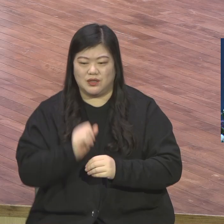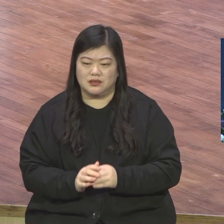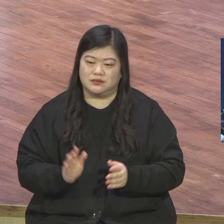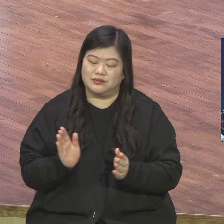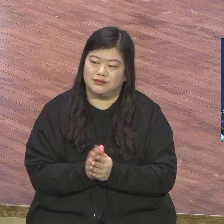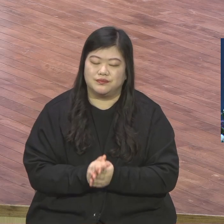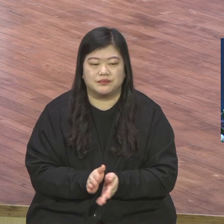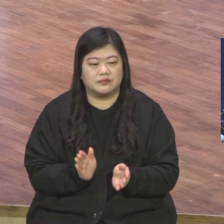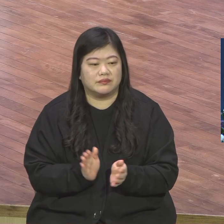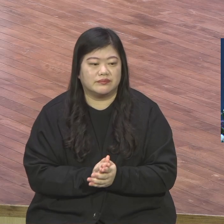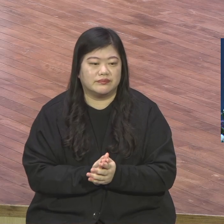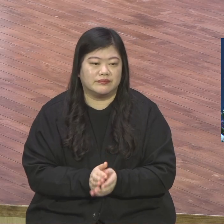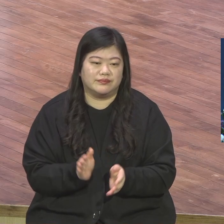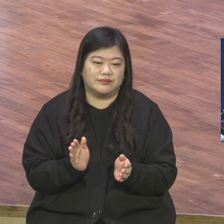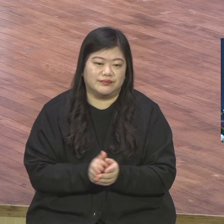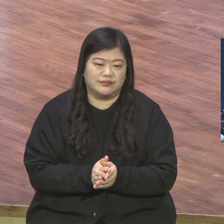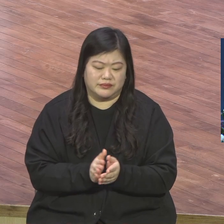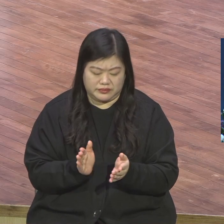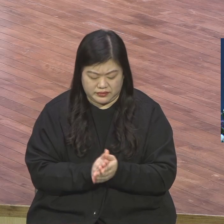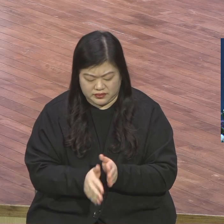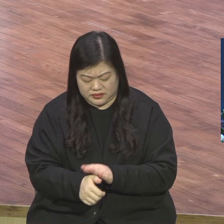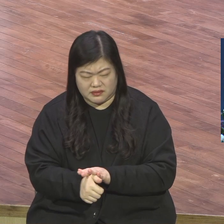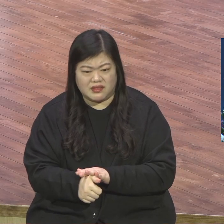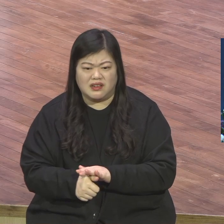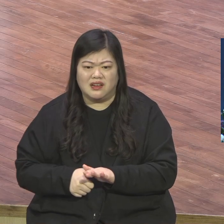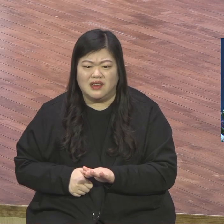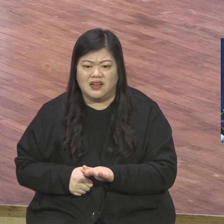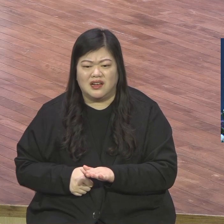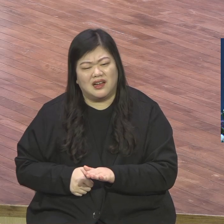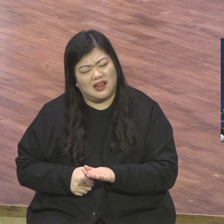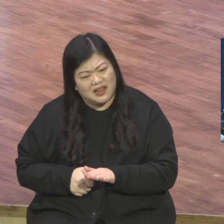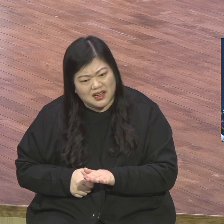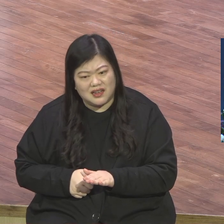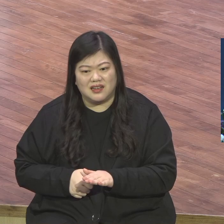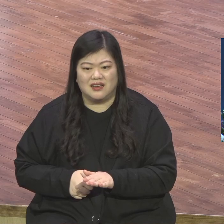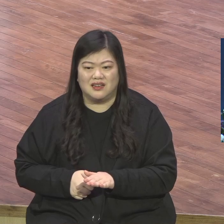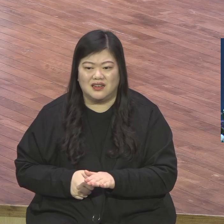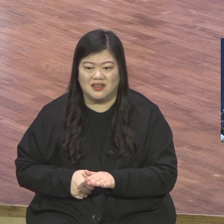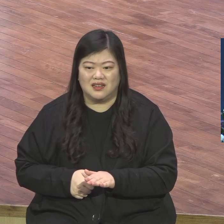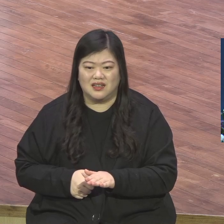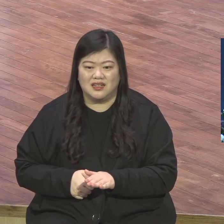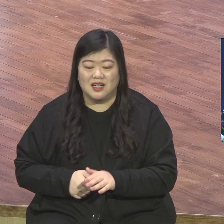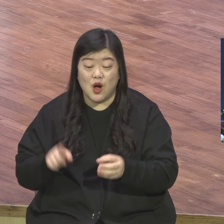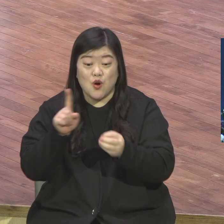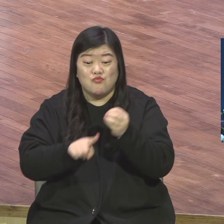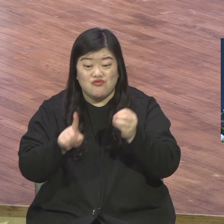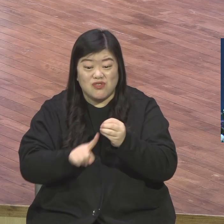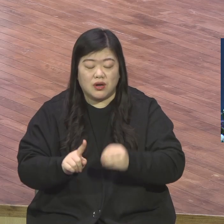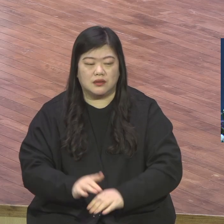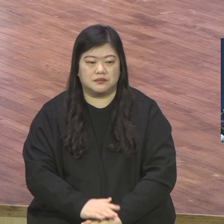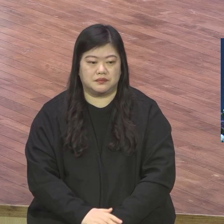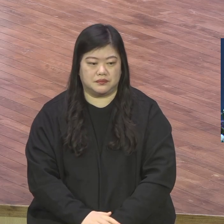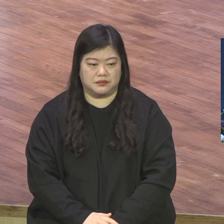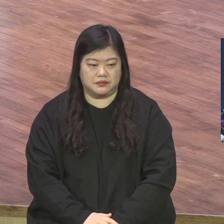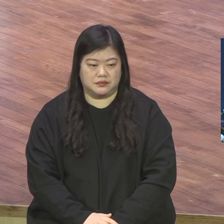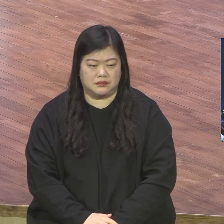불교 있을 때 또 하나님 믿지 않을 때 그 습관들이